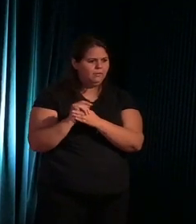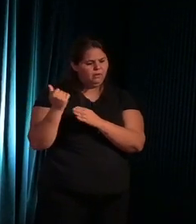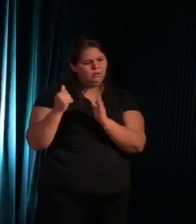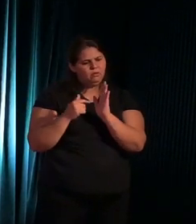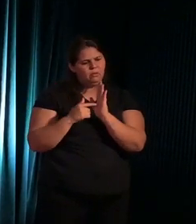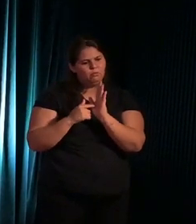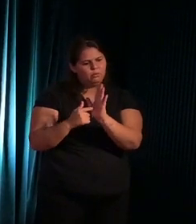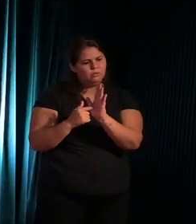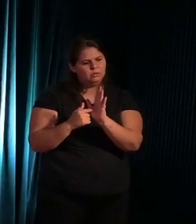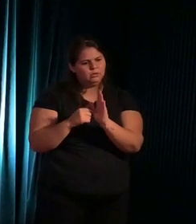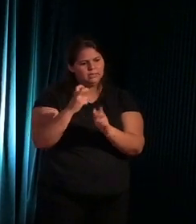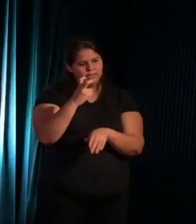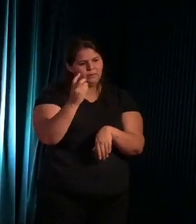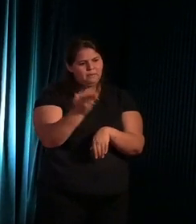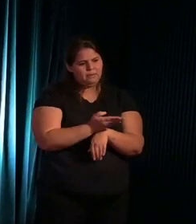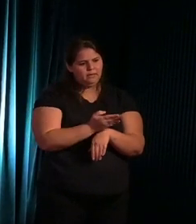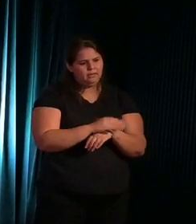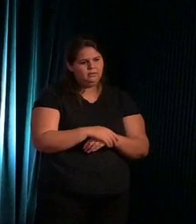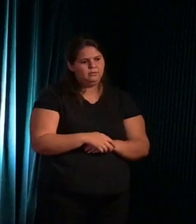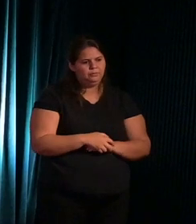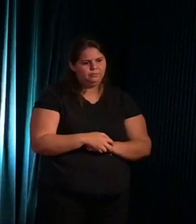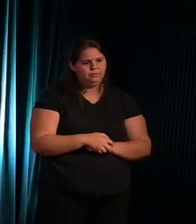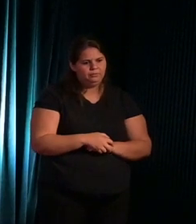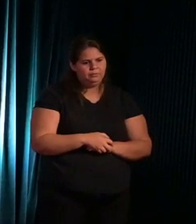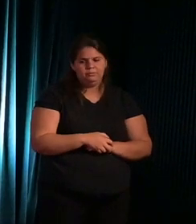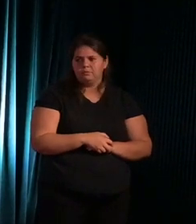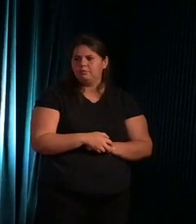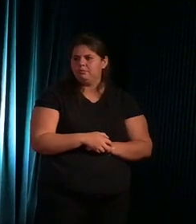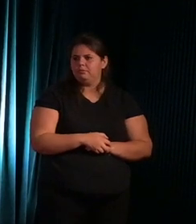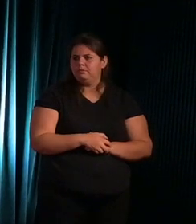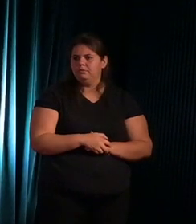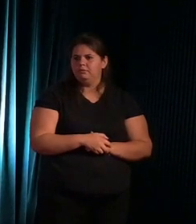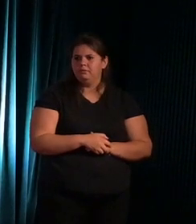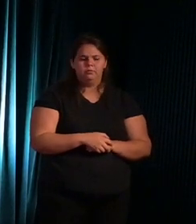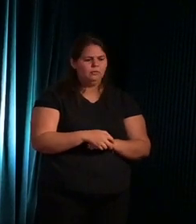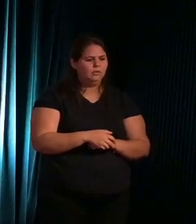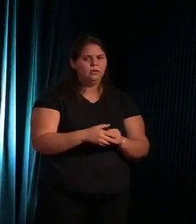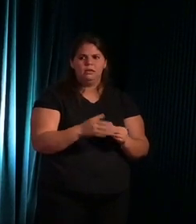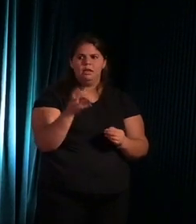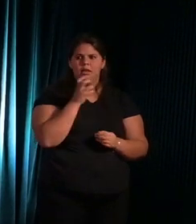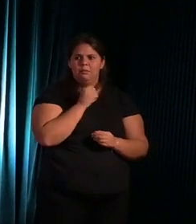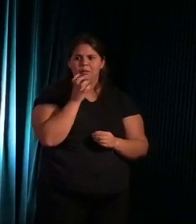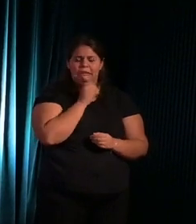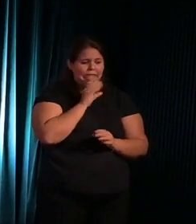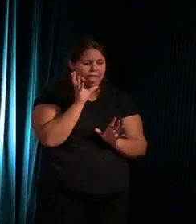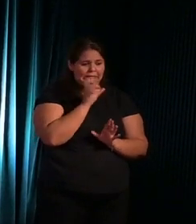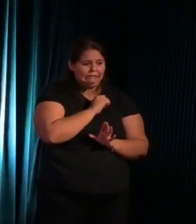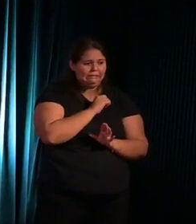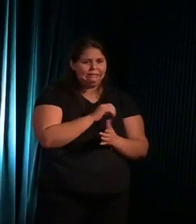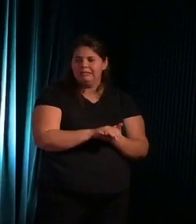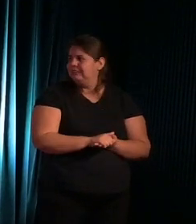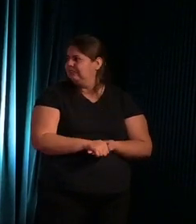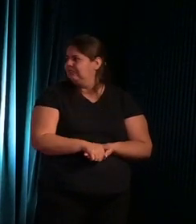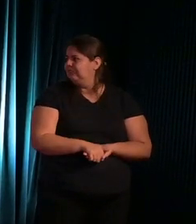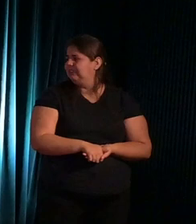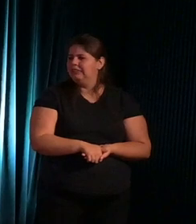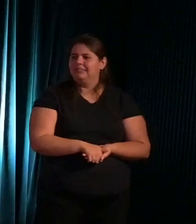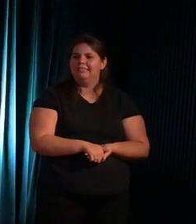guiada, que está programada para 5h30. Né? Tá bem? Podemos fazer assim. É coisa então. Rápida. Estamos Walter. Quase com uma hora de